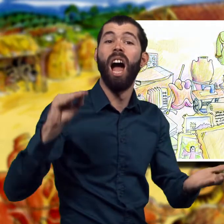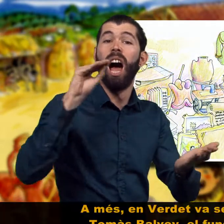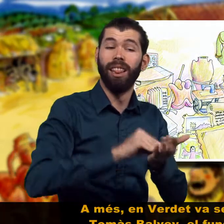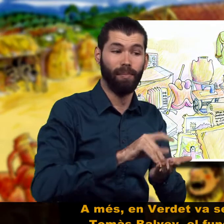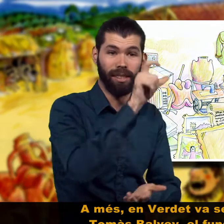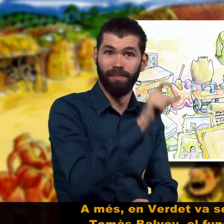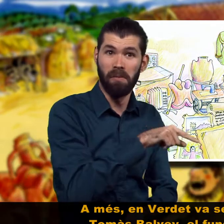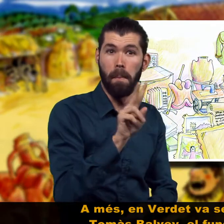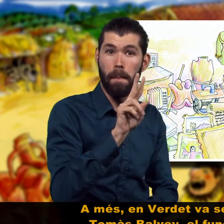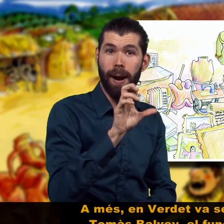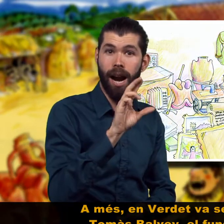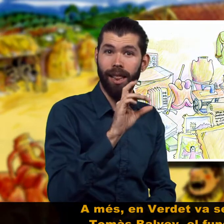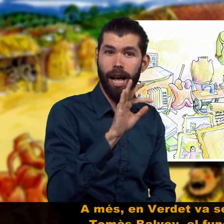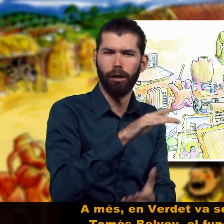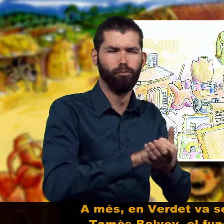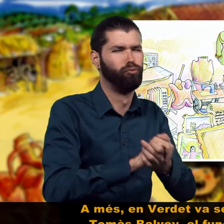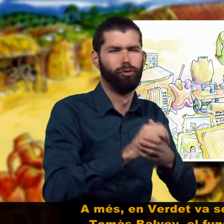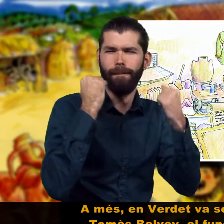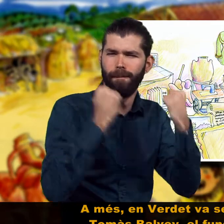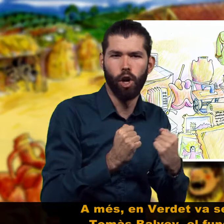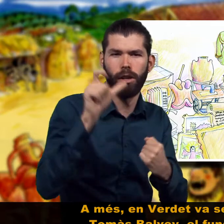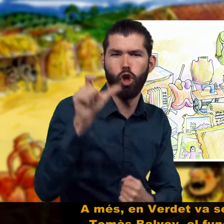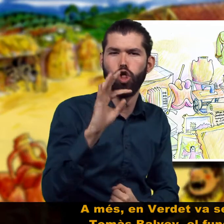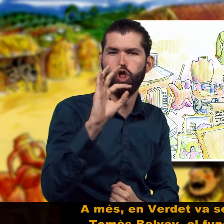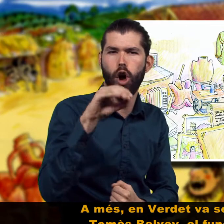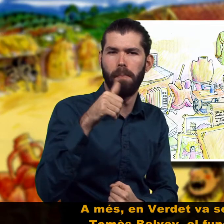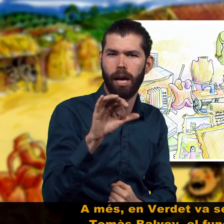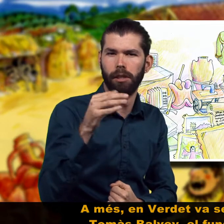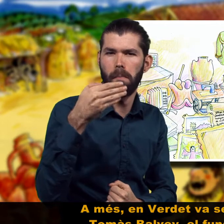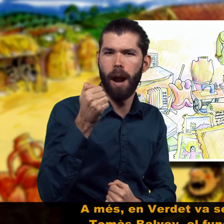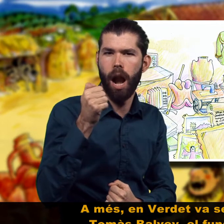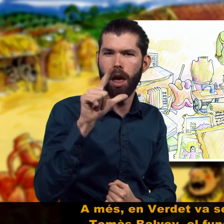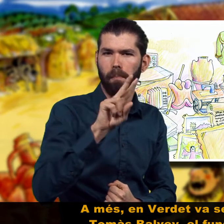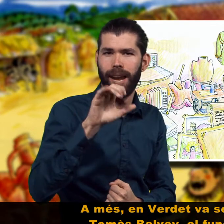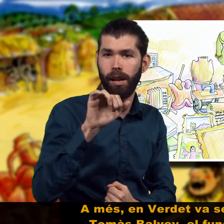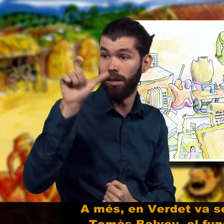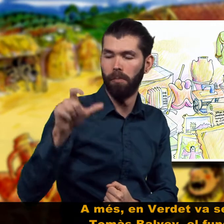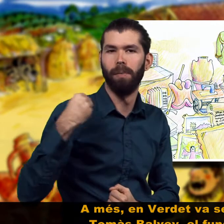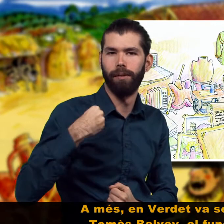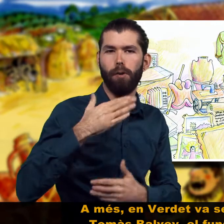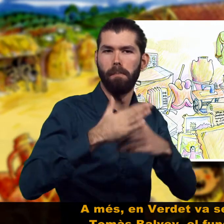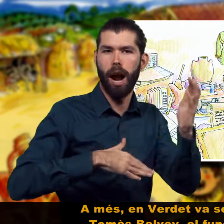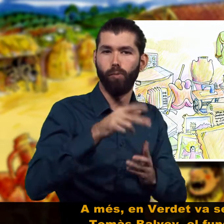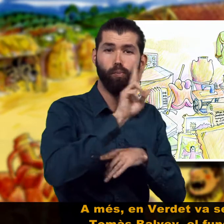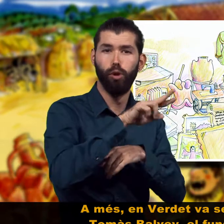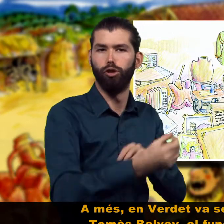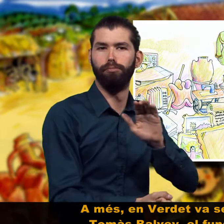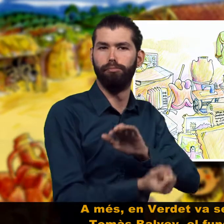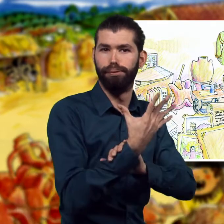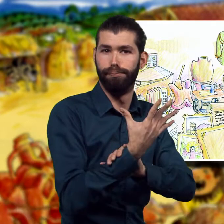A més, en Verdet va ser un gran amic de Tomàs Balvell, el fundador del museu, i com a ell li agrada molt buscar records i explicar